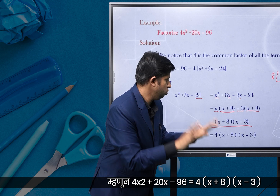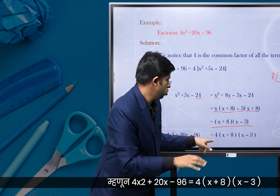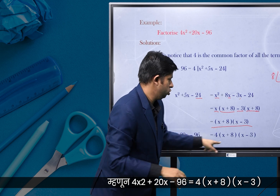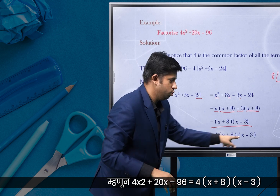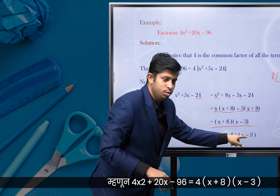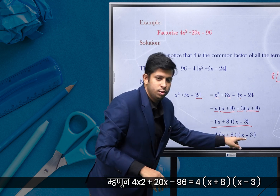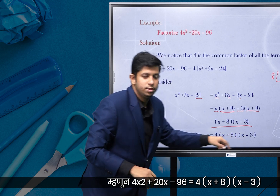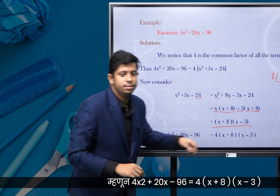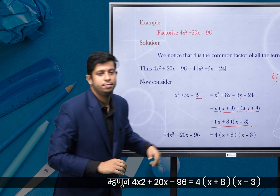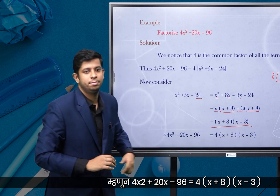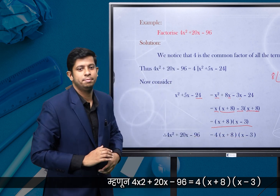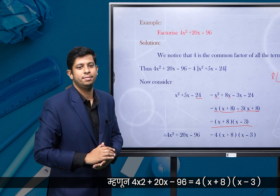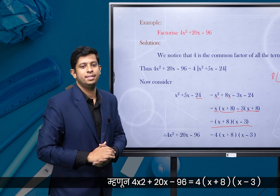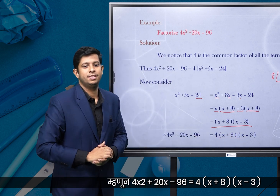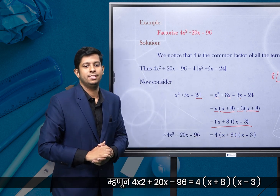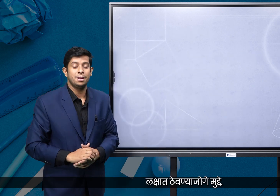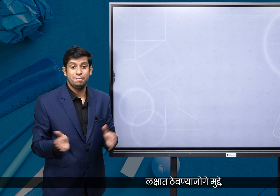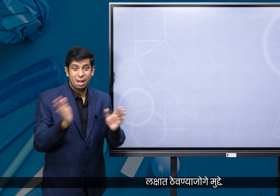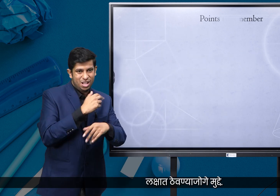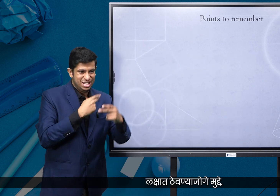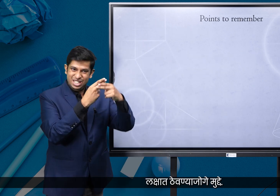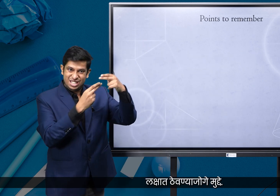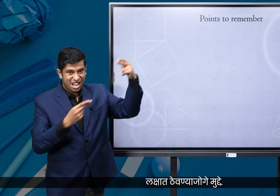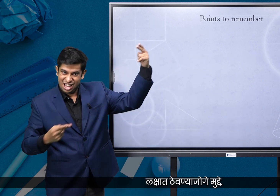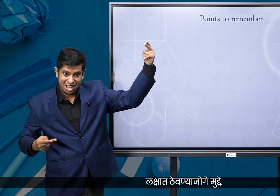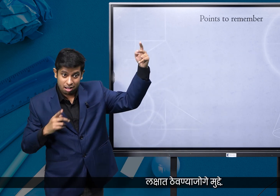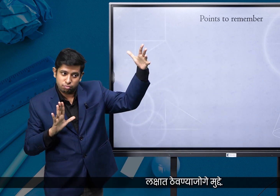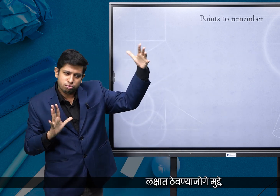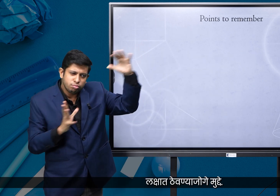दुसऱ्या कंसामध्ये x वजा 3. लक्षात ठेवण्याजोगे मुद्दे.